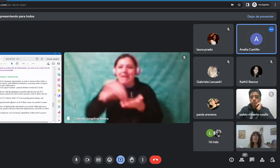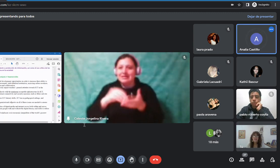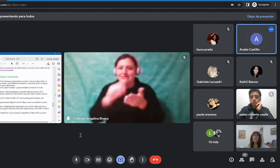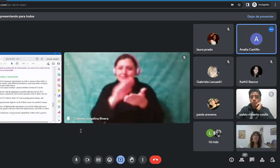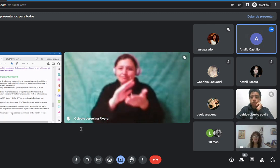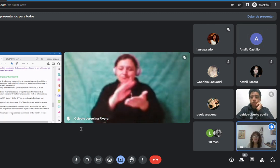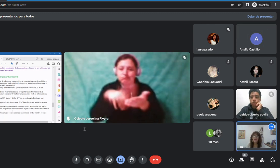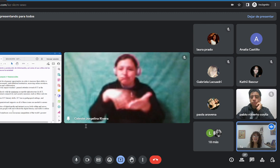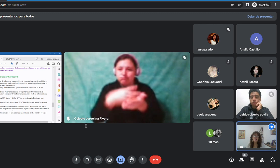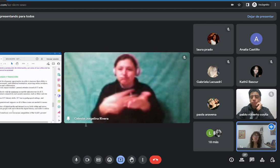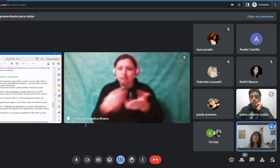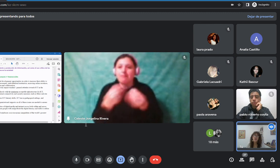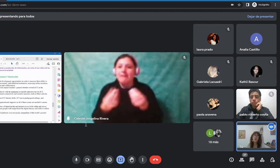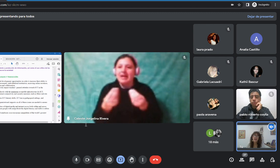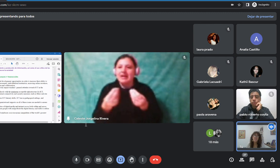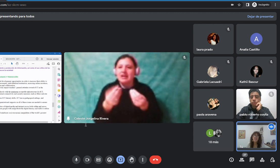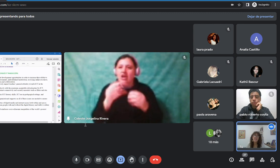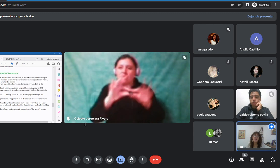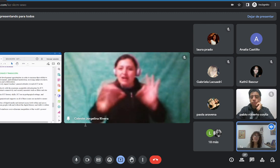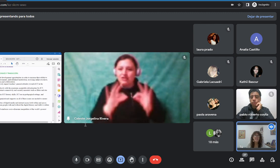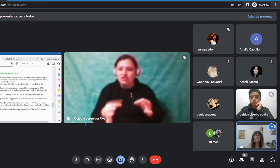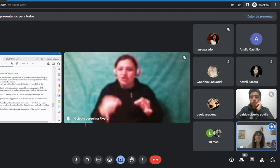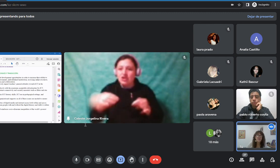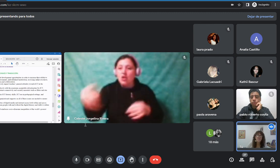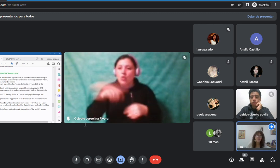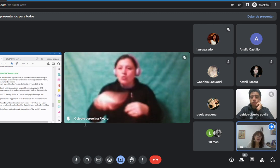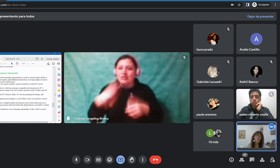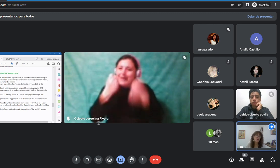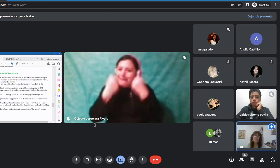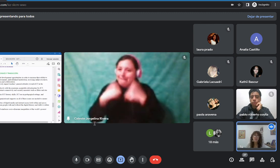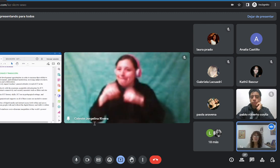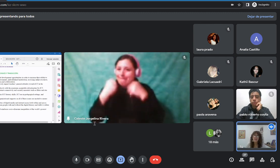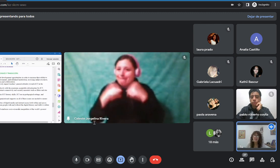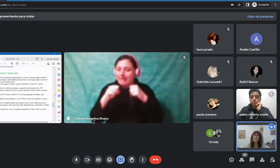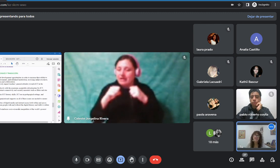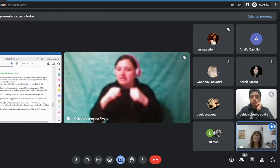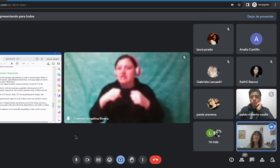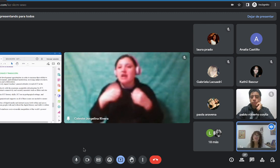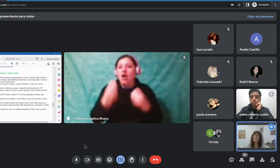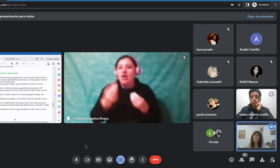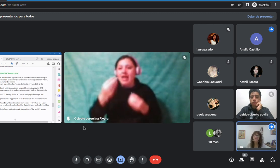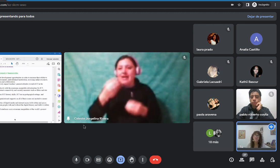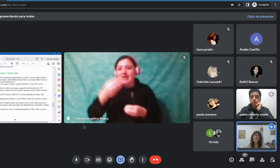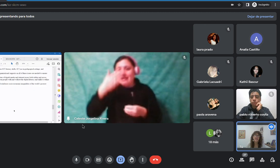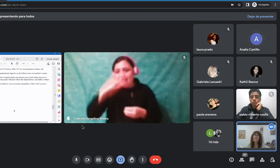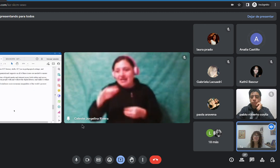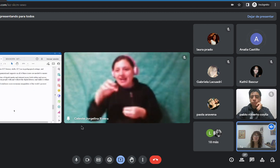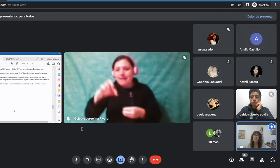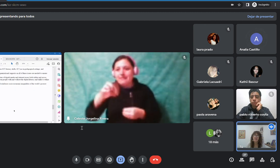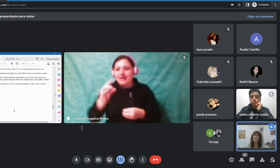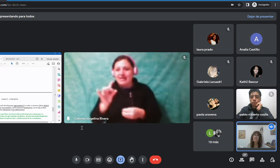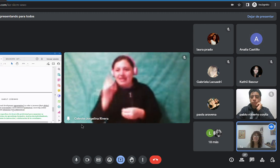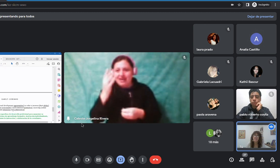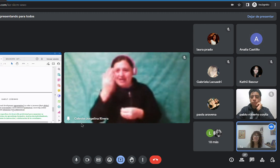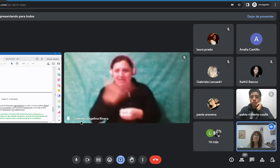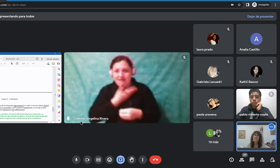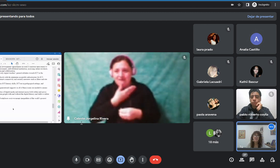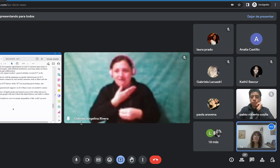las traduzcan. Y luego, al final de ese PDF que ahora voy a subir, tienen las respuestas para que se corrijan, ¿sí?